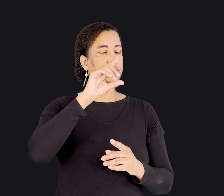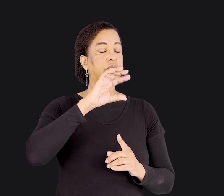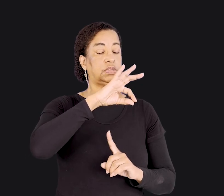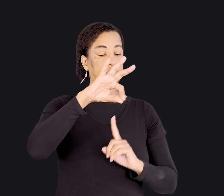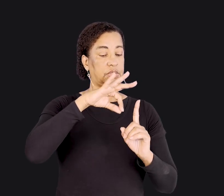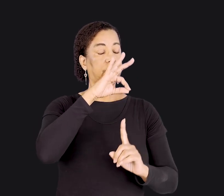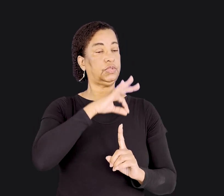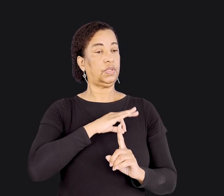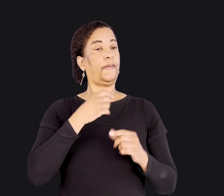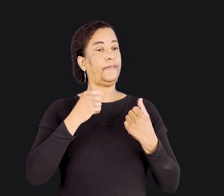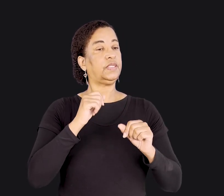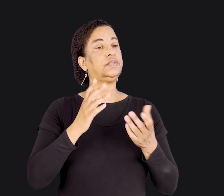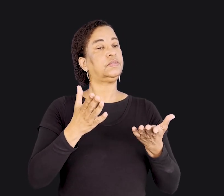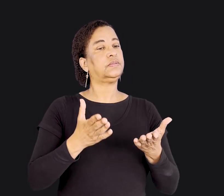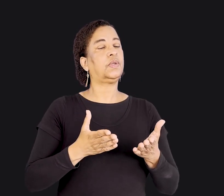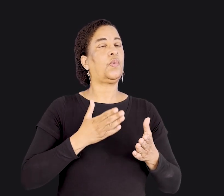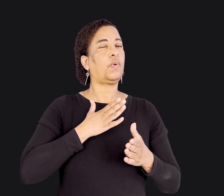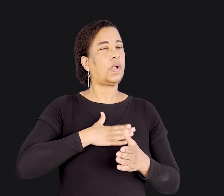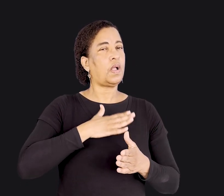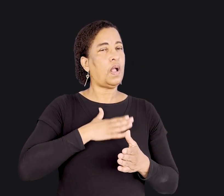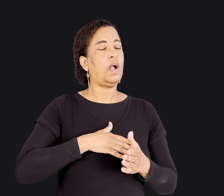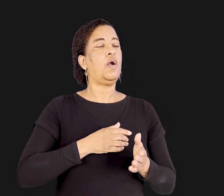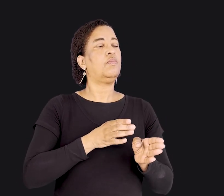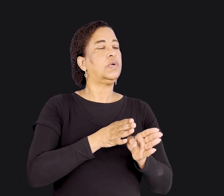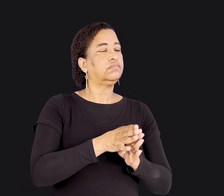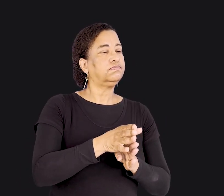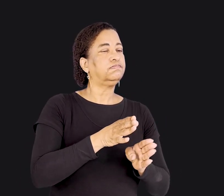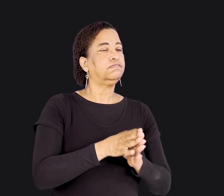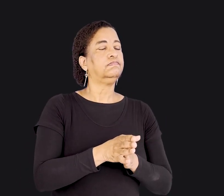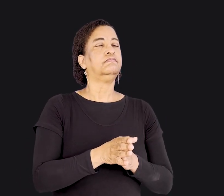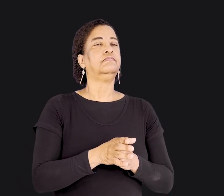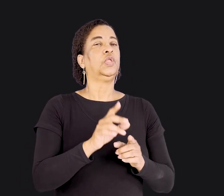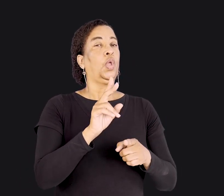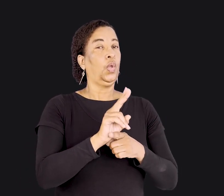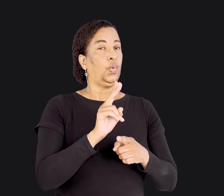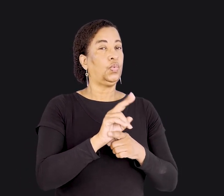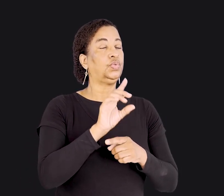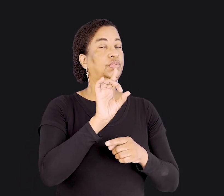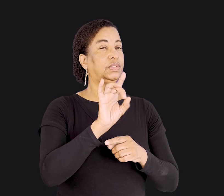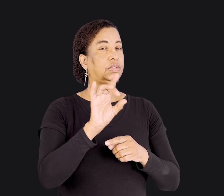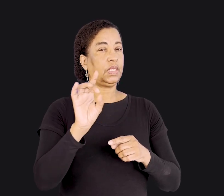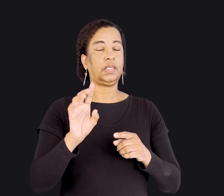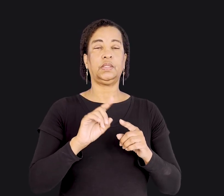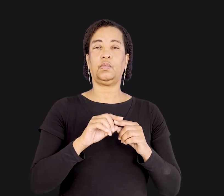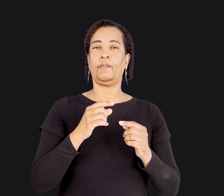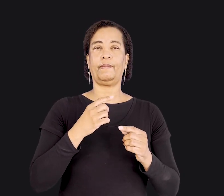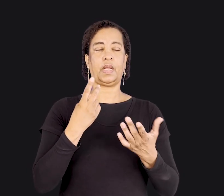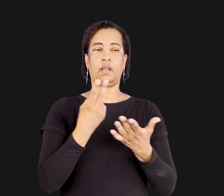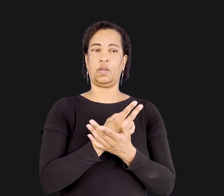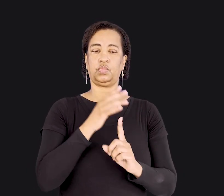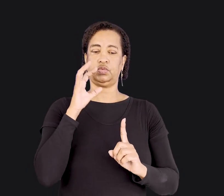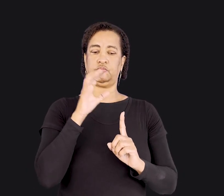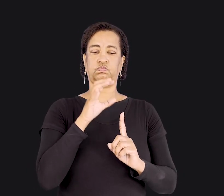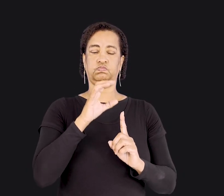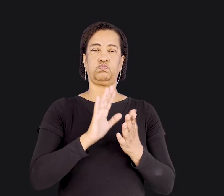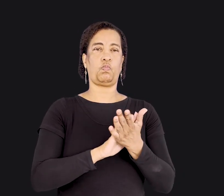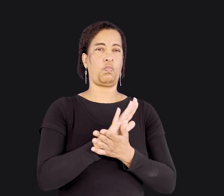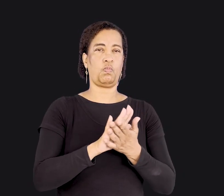deverão restaurá-lo com mansidão. Cuide-se, porém, cada um para que também não seja tentado. Não é